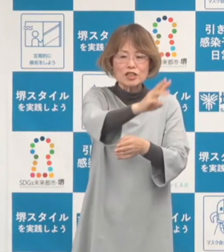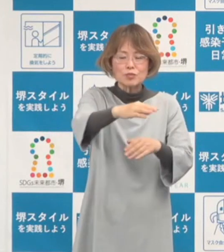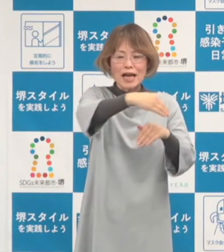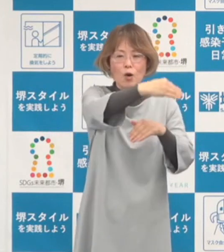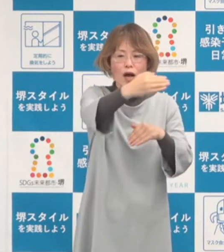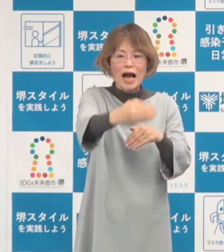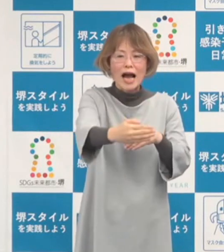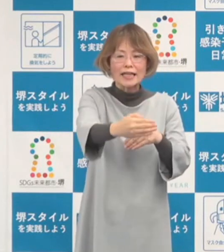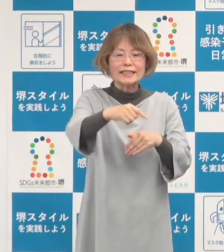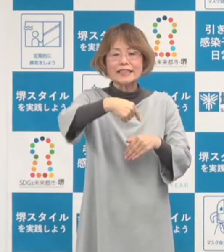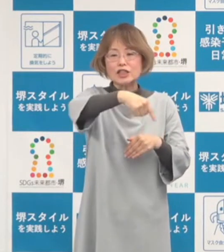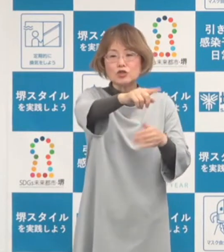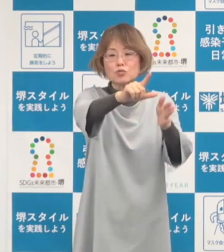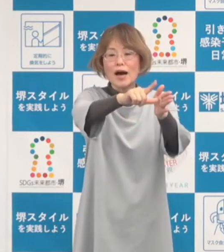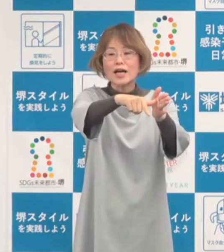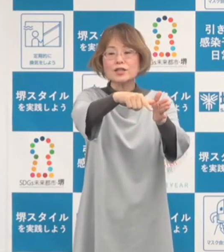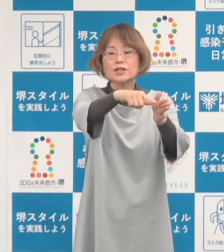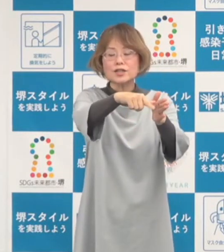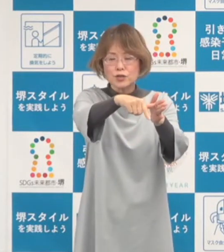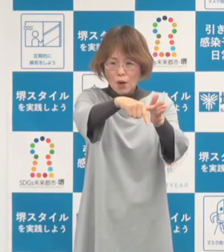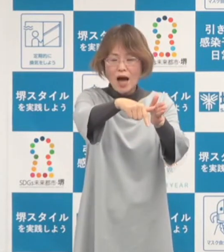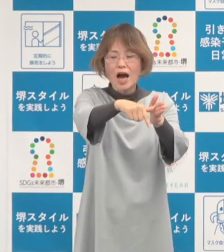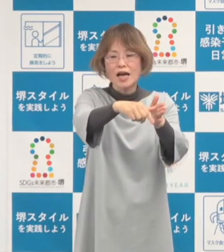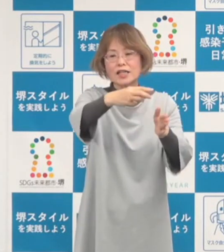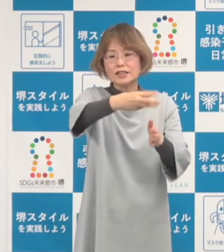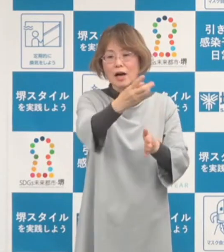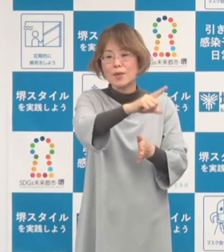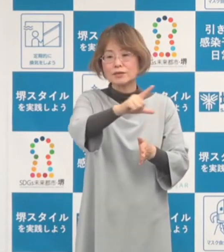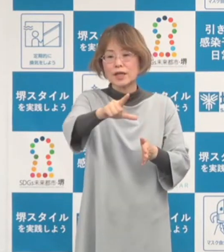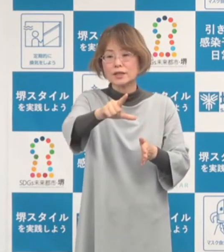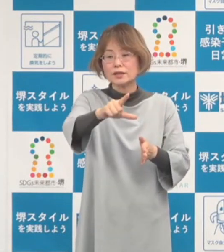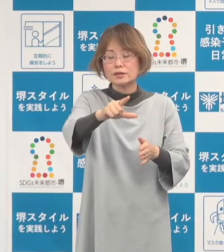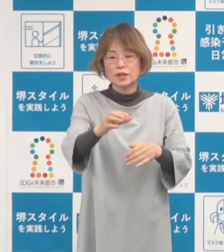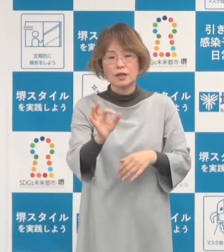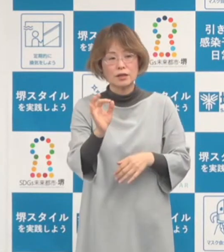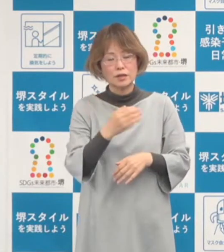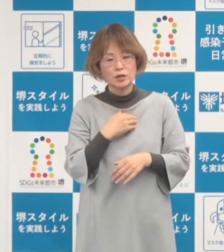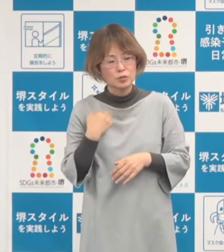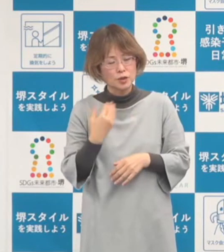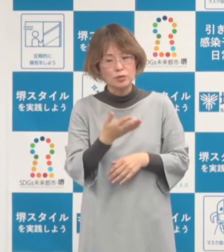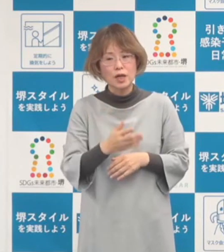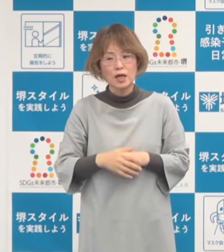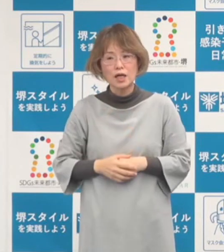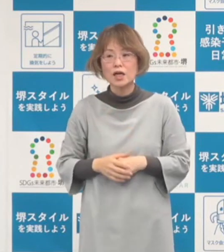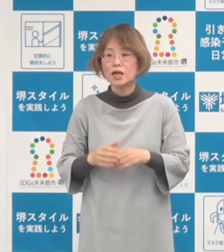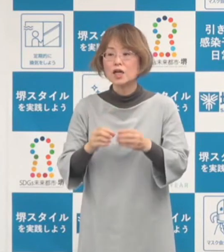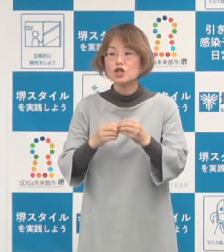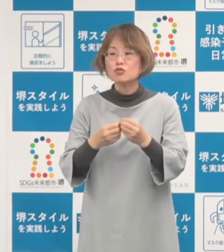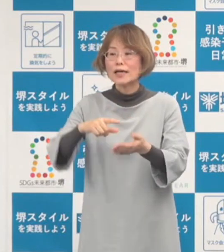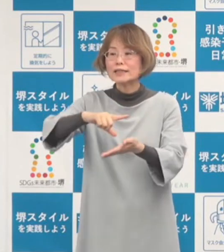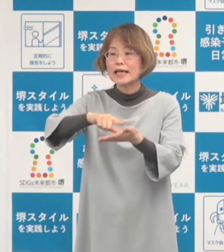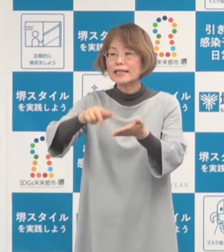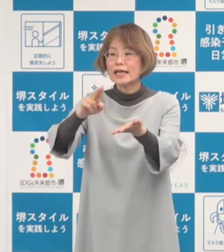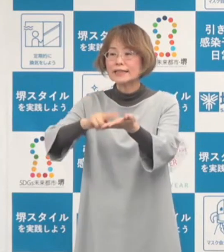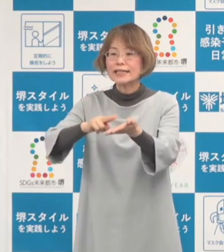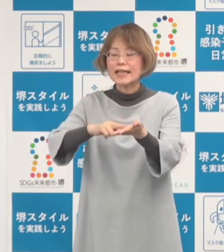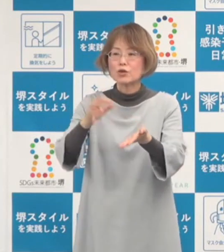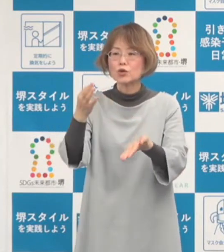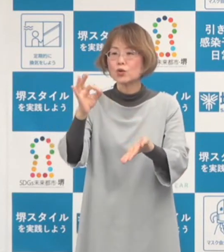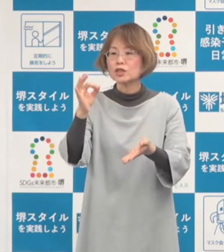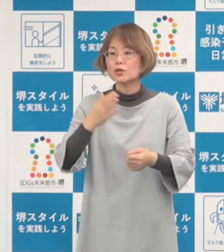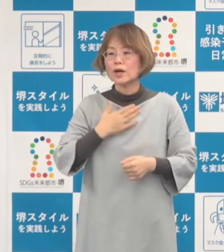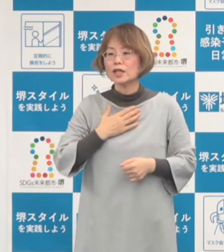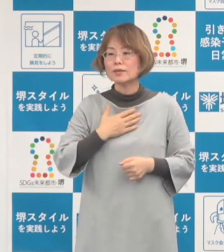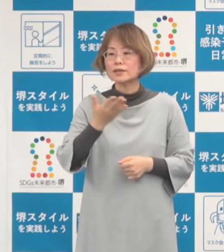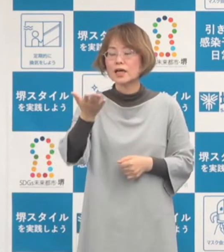ヶ丘まで行く場合は300円という理解でよろしいんでしょうか。 はい。今、この詳しいエリア設定の料金、わかりますか